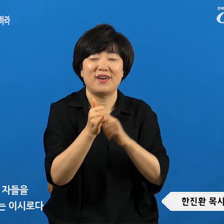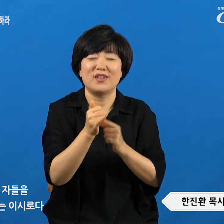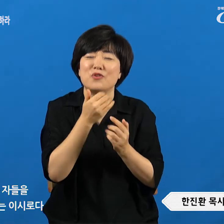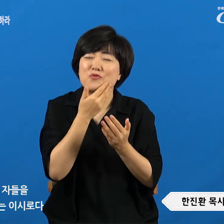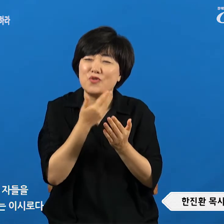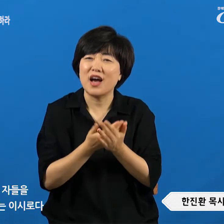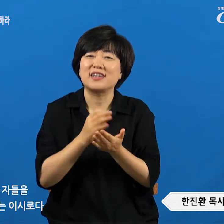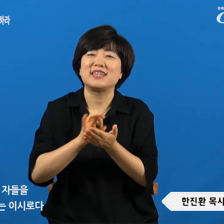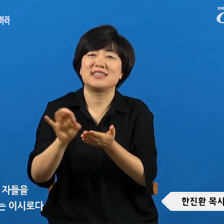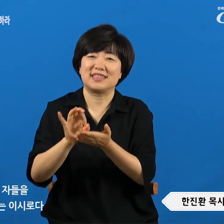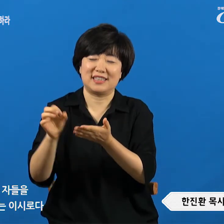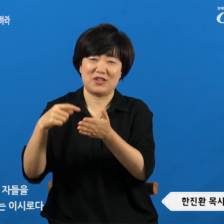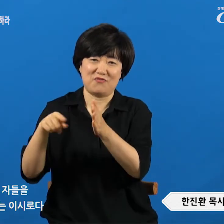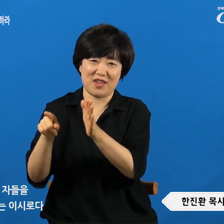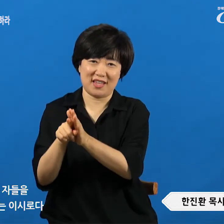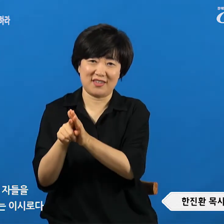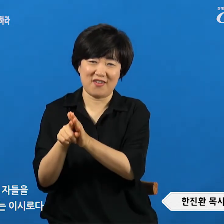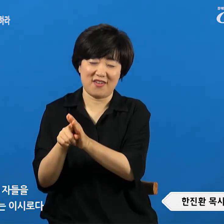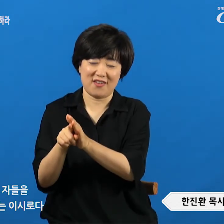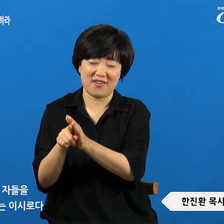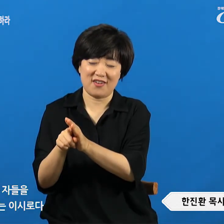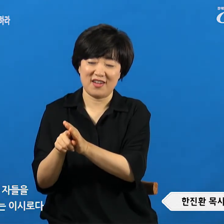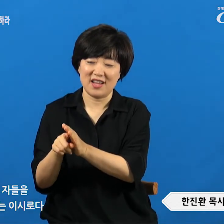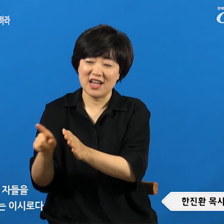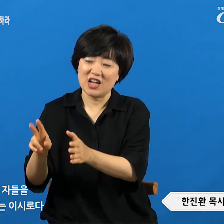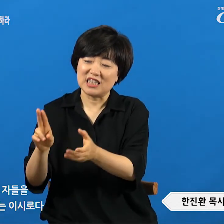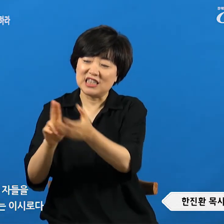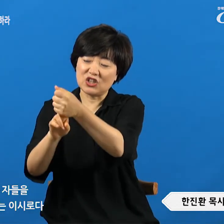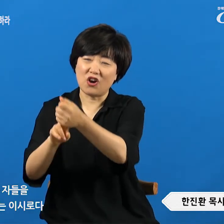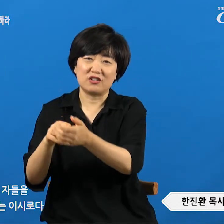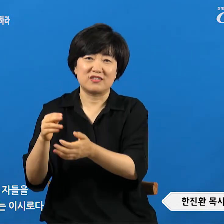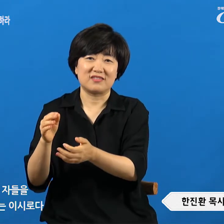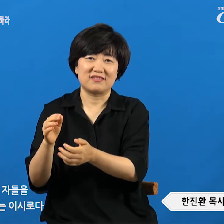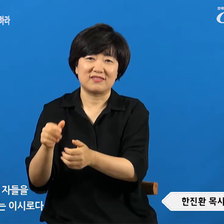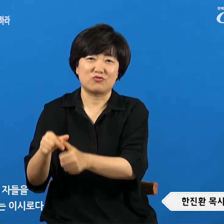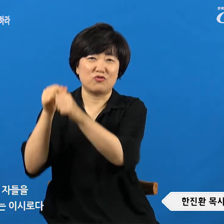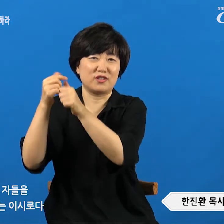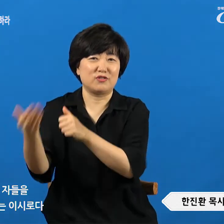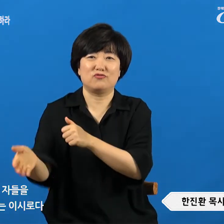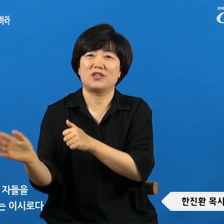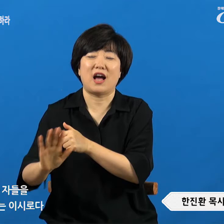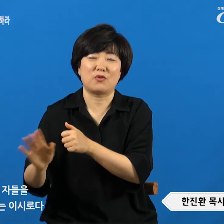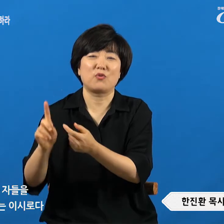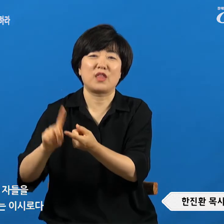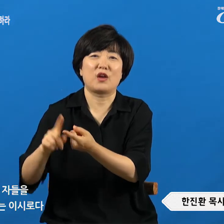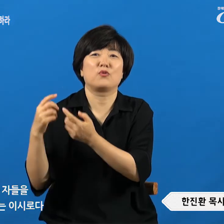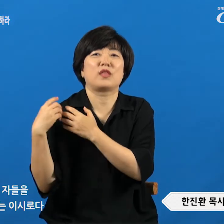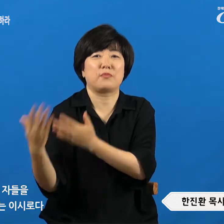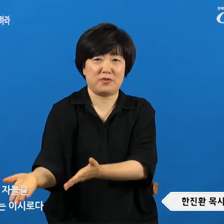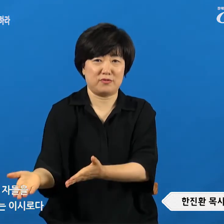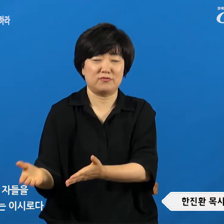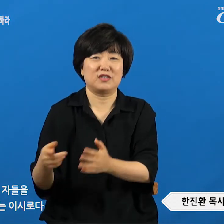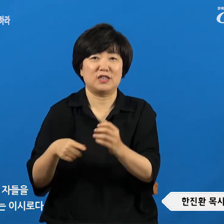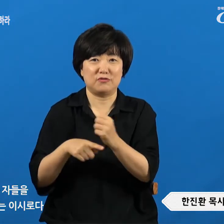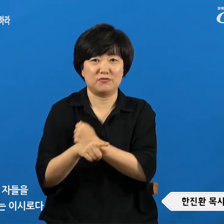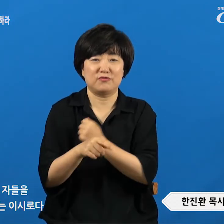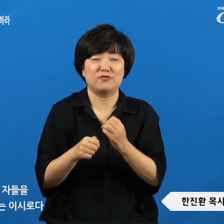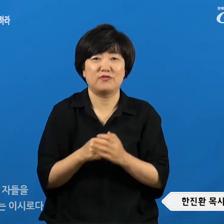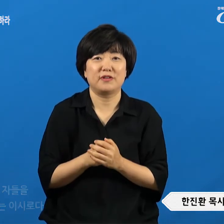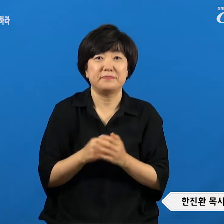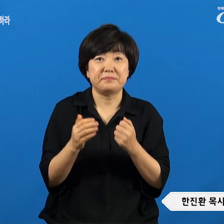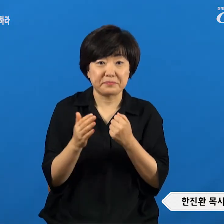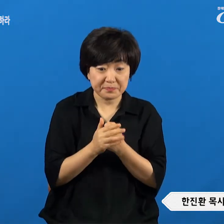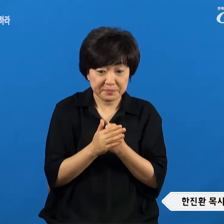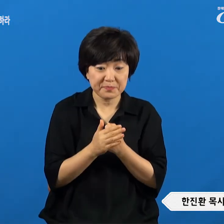때로는 기적을 좀 유보하시고 고난을 당하게 하십니다. 그래서 믿음에는 온실의